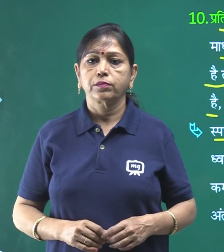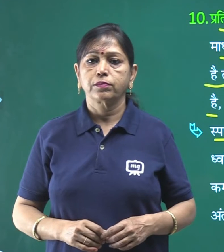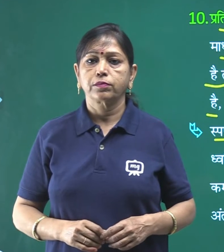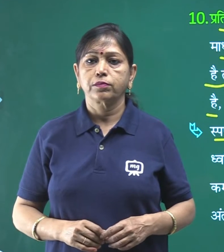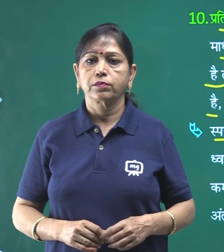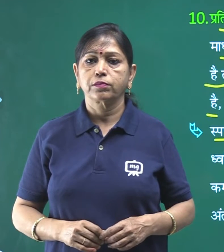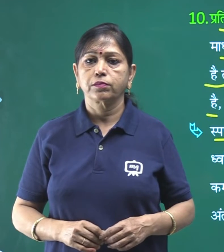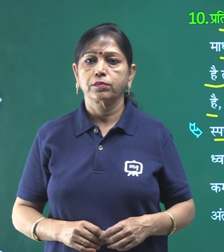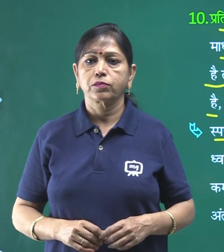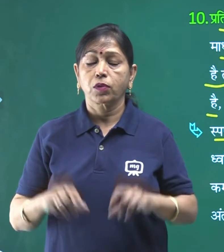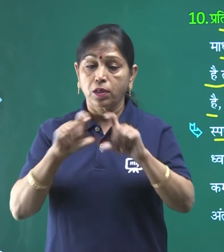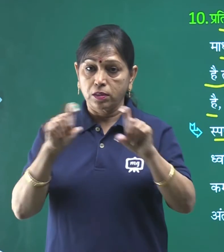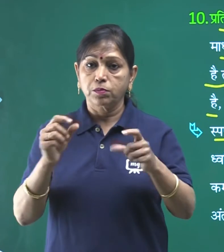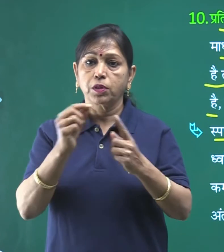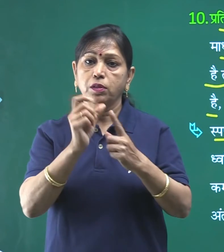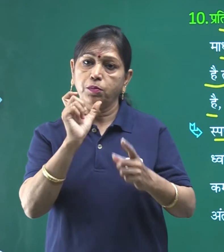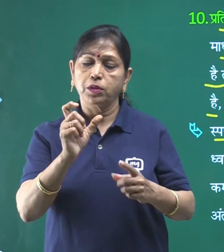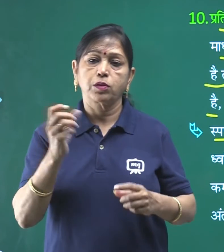स्पष्ट प्रतिध्वनि सुनने के लिए